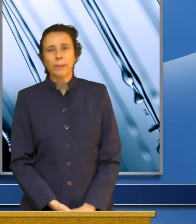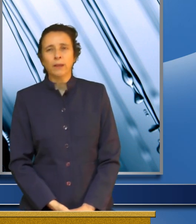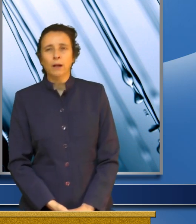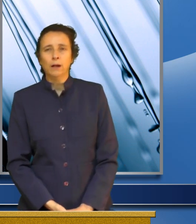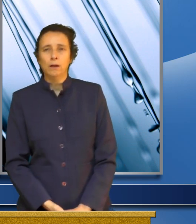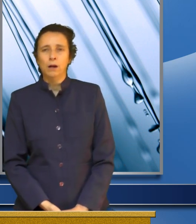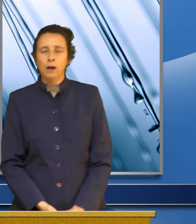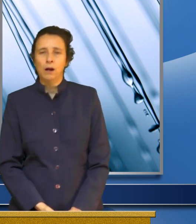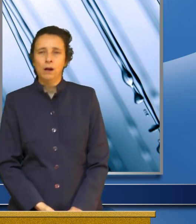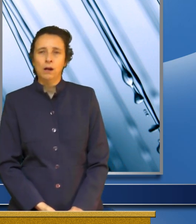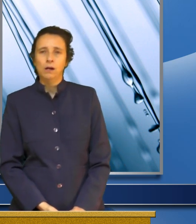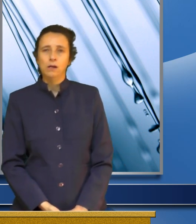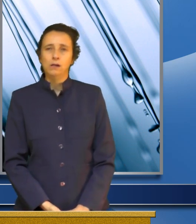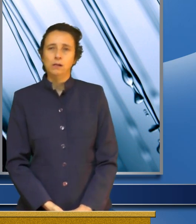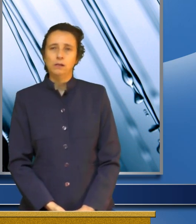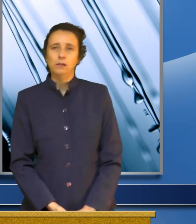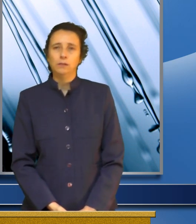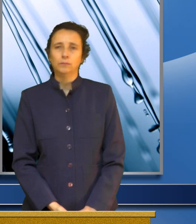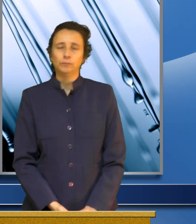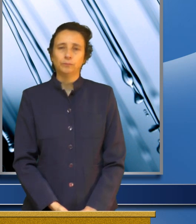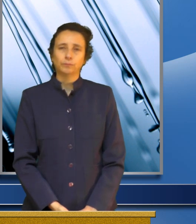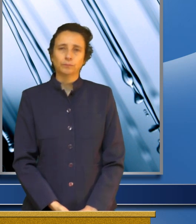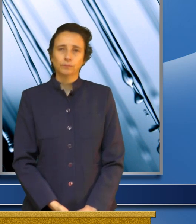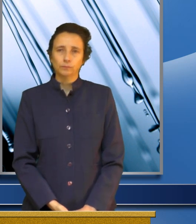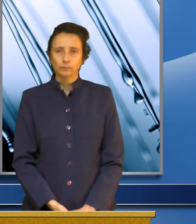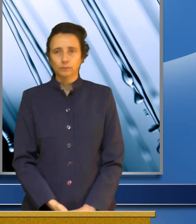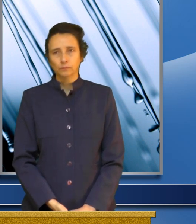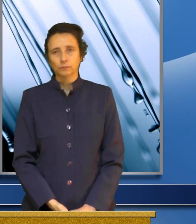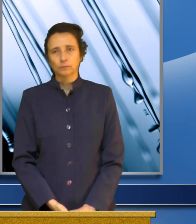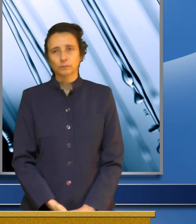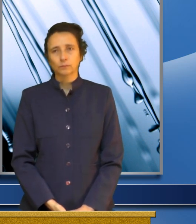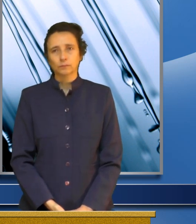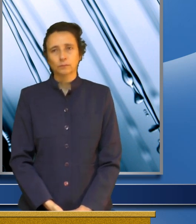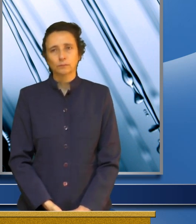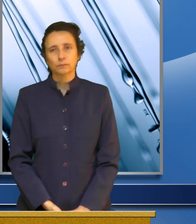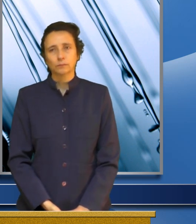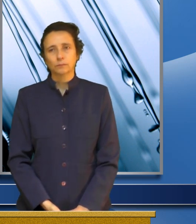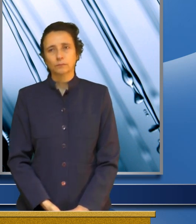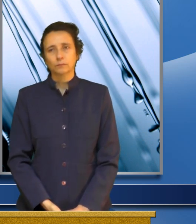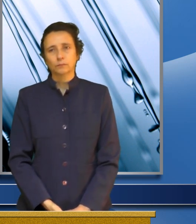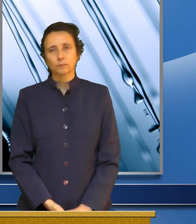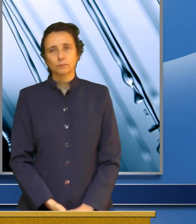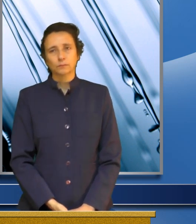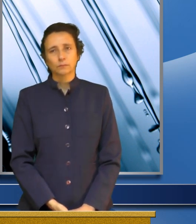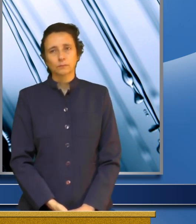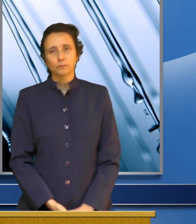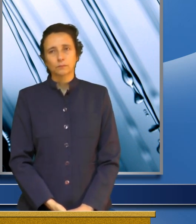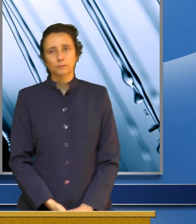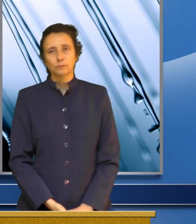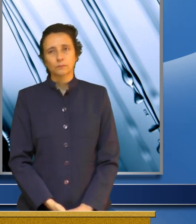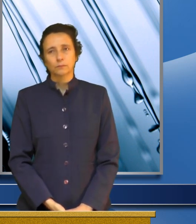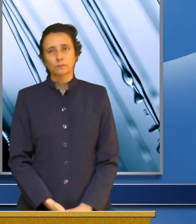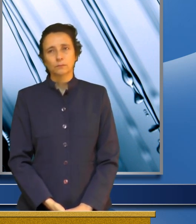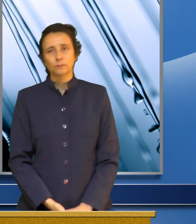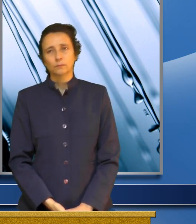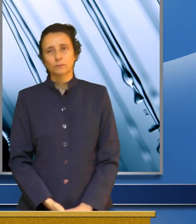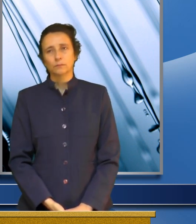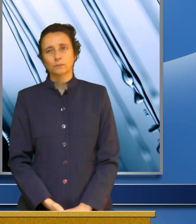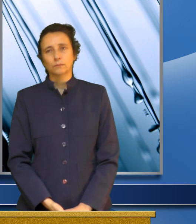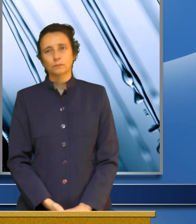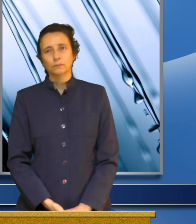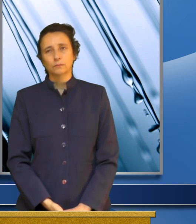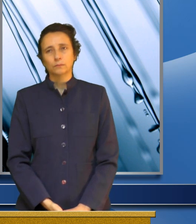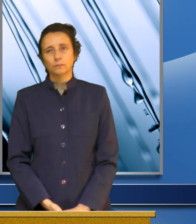Las cosas que no podemos ver todavía están parte de nuestro carácter. Dios nos va a revelar poco a poco. Entonces toda la